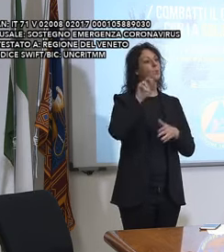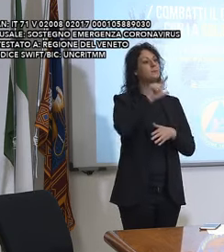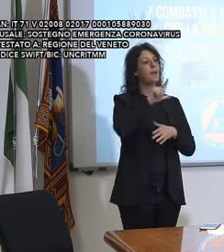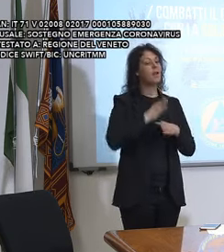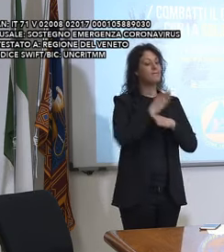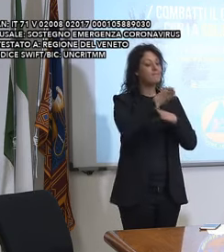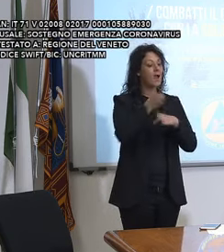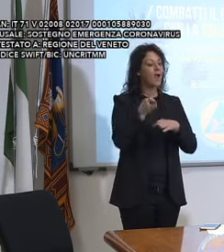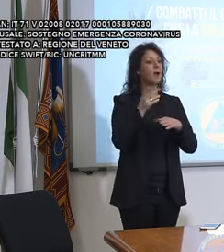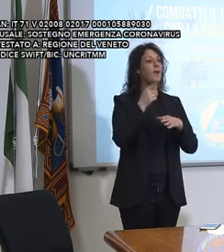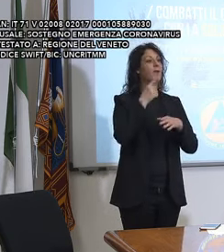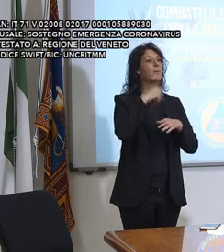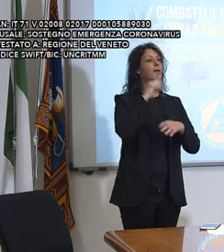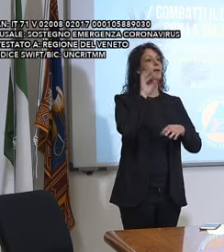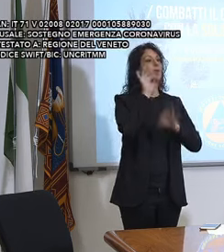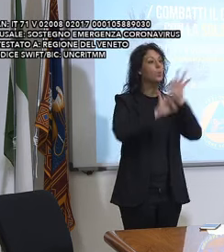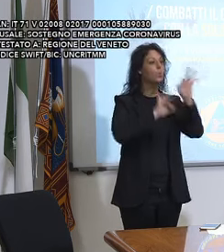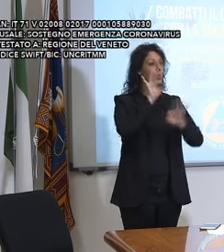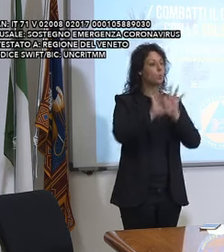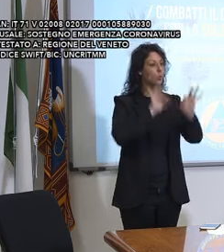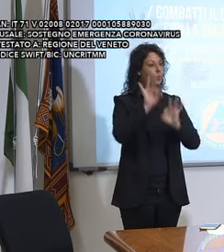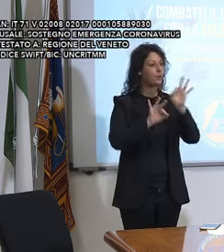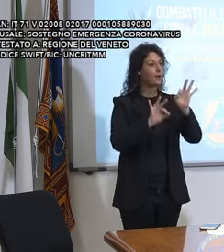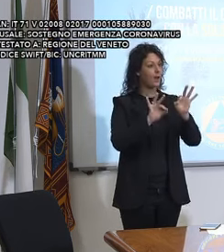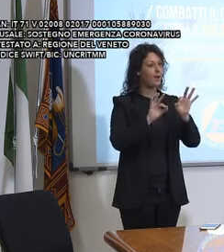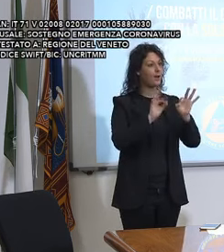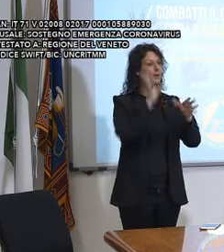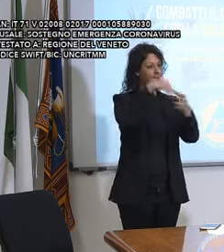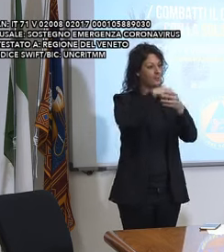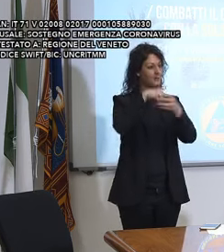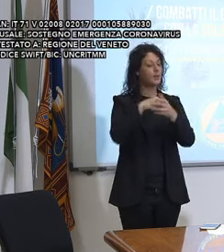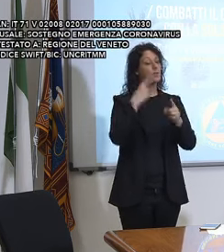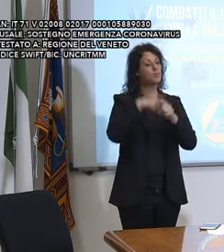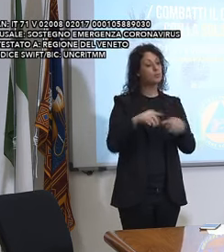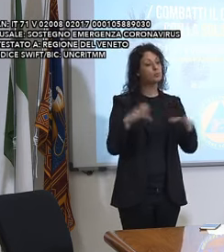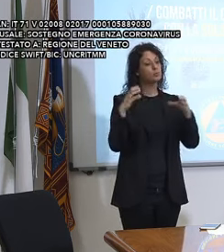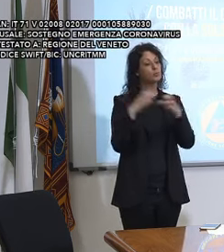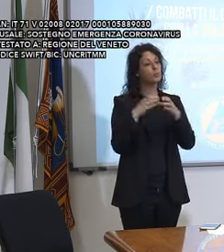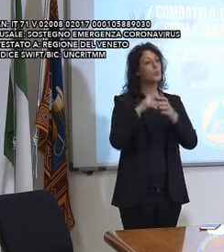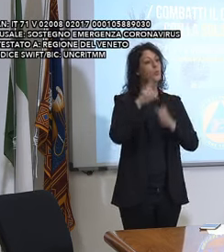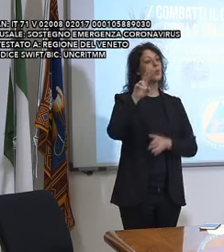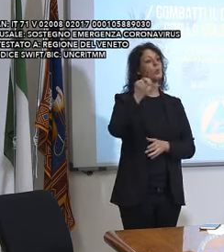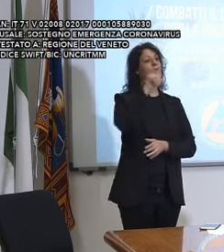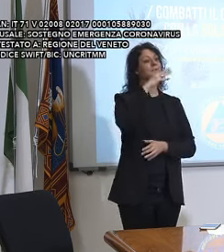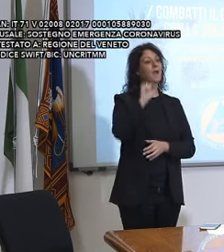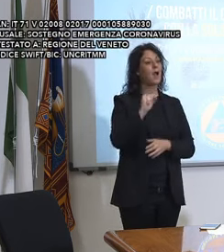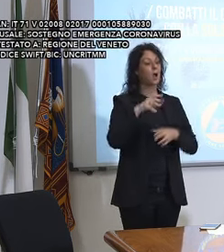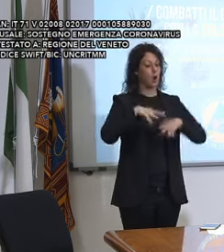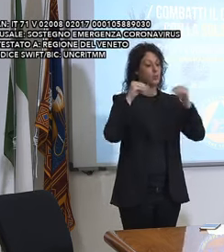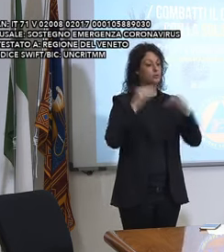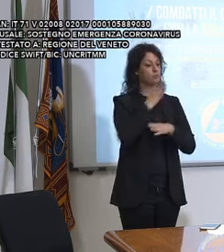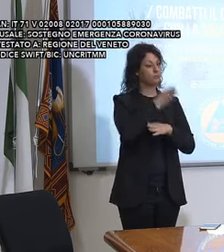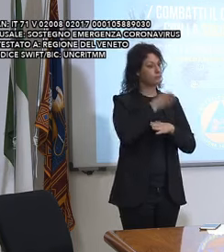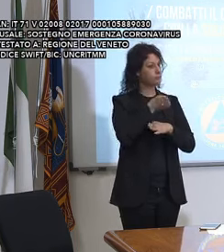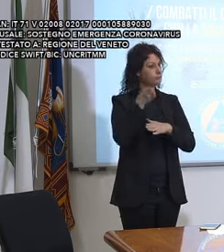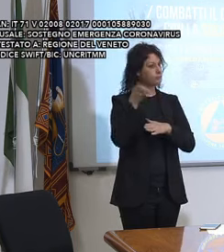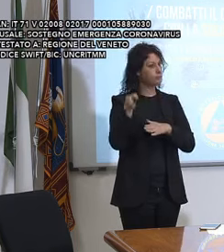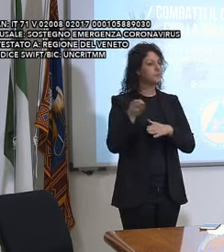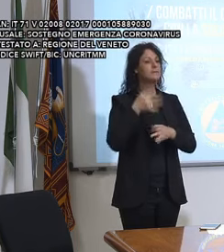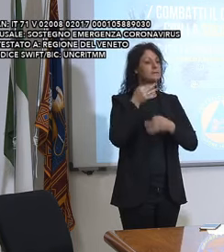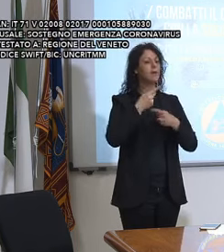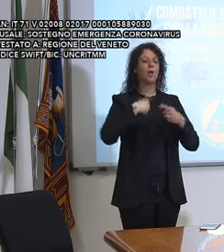cure farmacologiche a domicilio all'interno delle strutture, delle USL che adesso iniziano ad andare, quindi chiaramente su questo c'è un